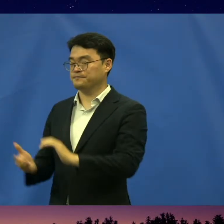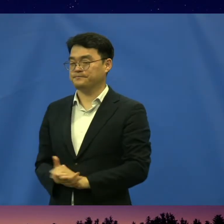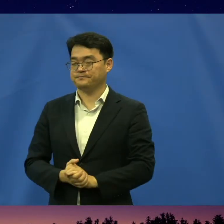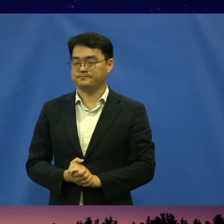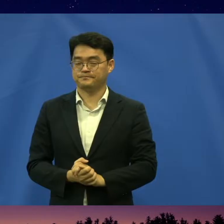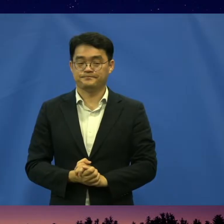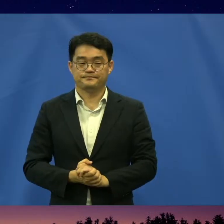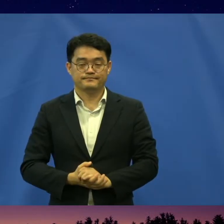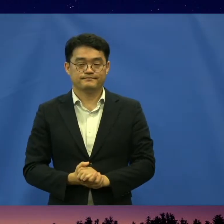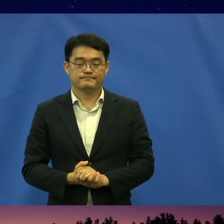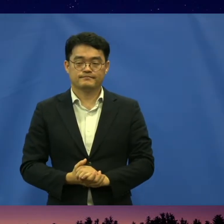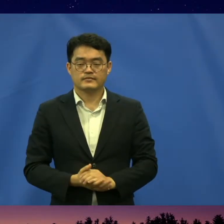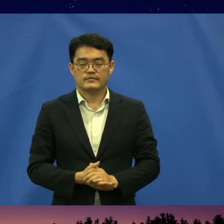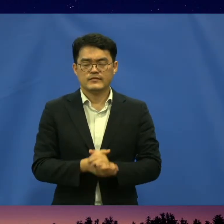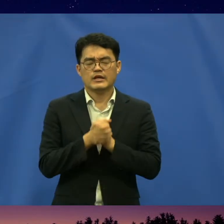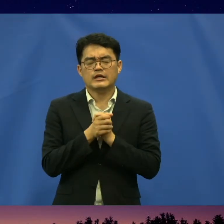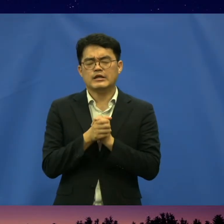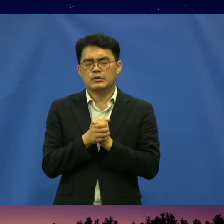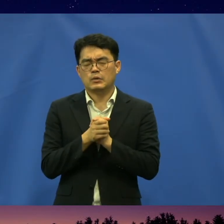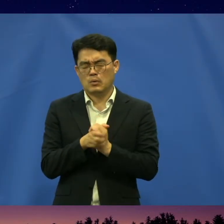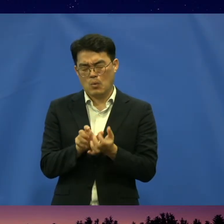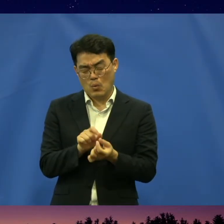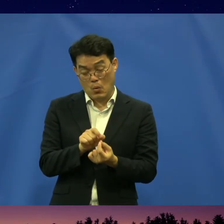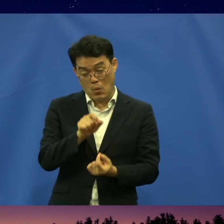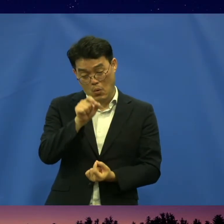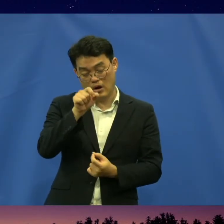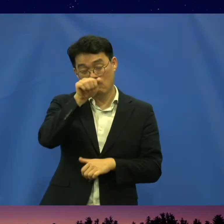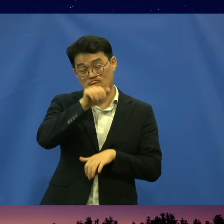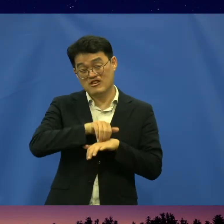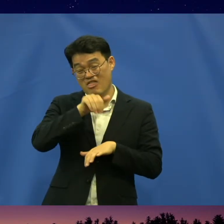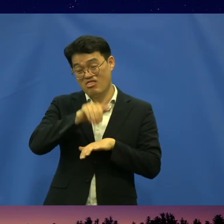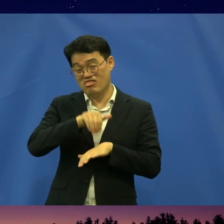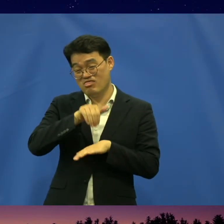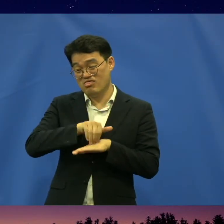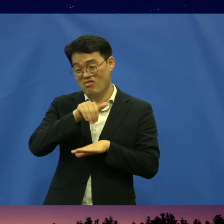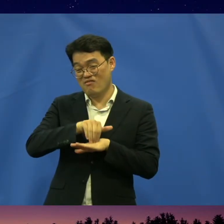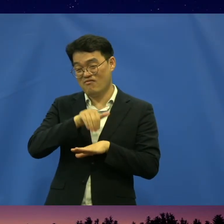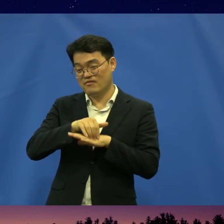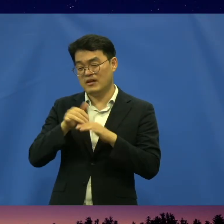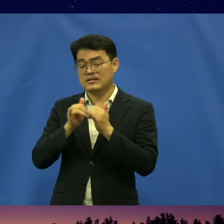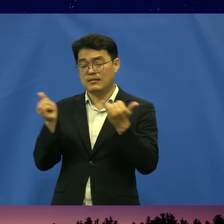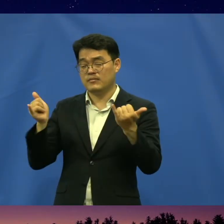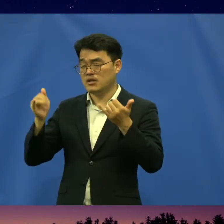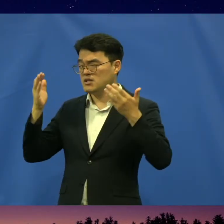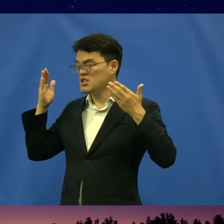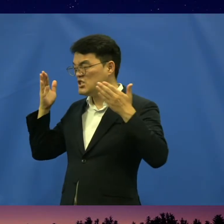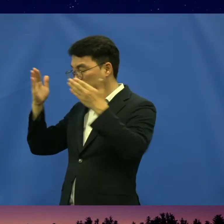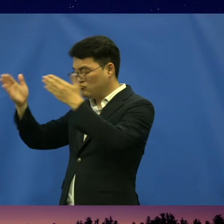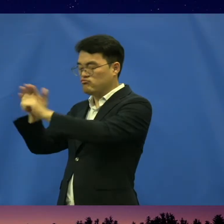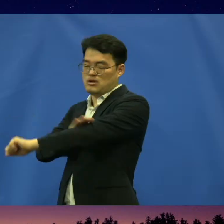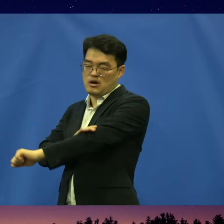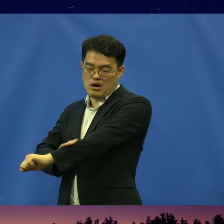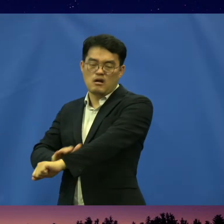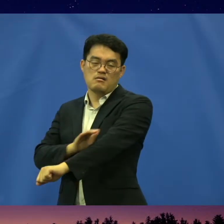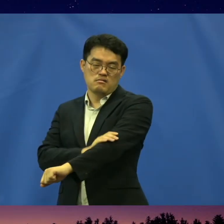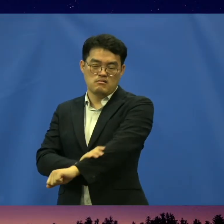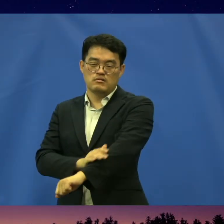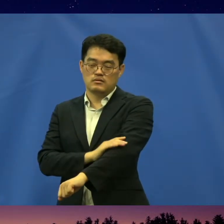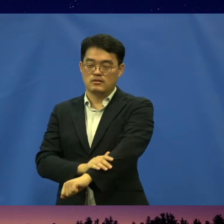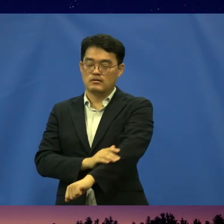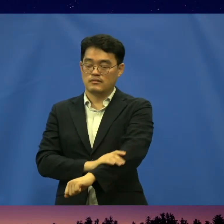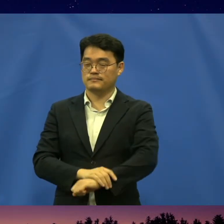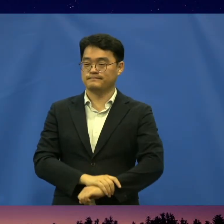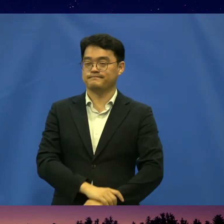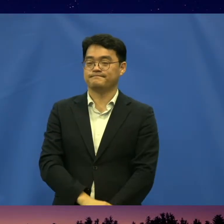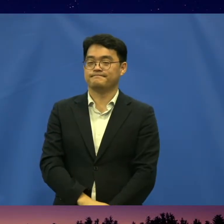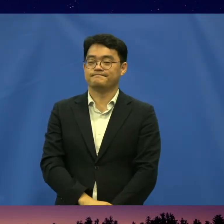그래서 이런 기도 생활을 오래 훈련하신 분들은 몰입 훈련이 되어 있어요. 몰입.